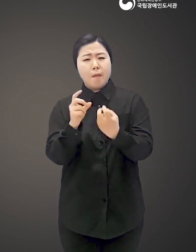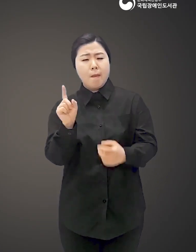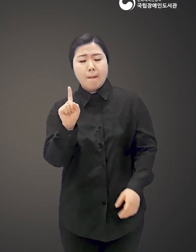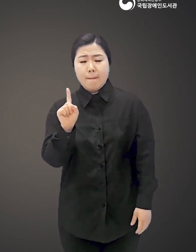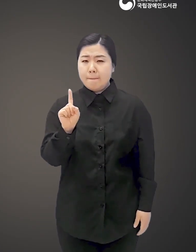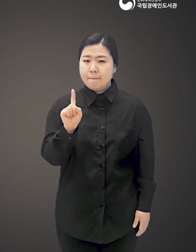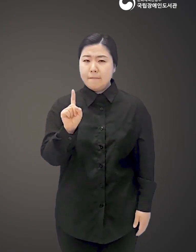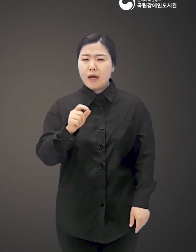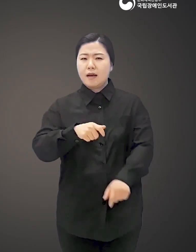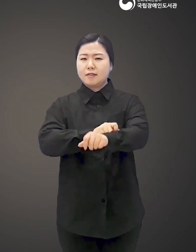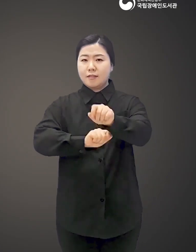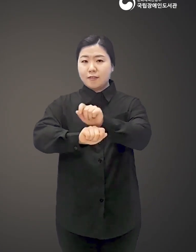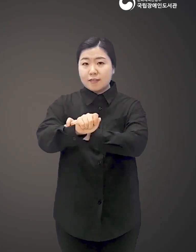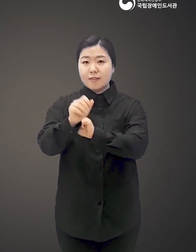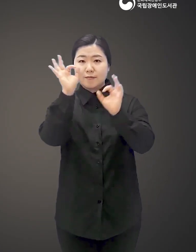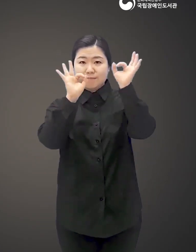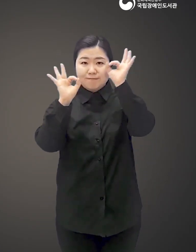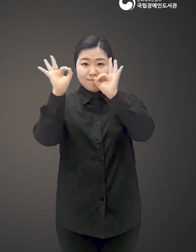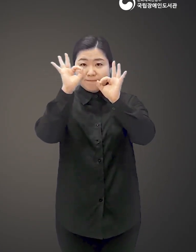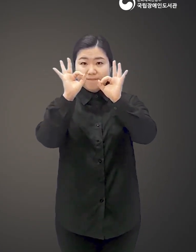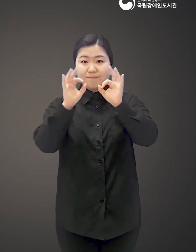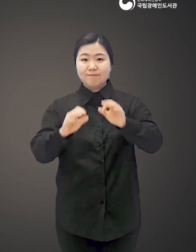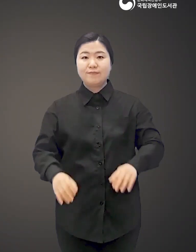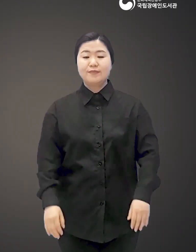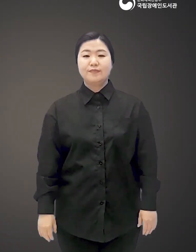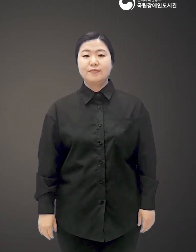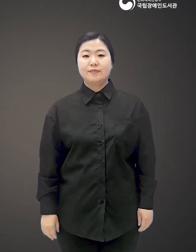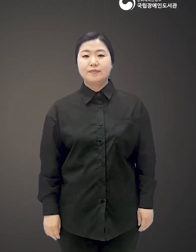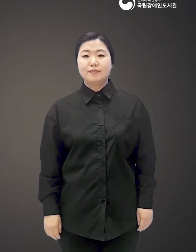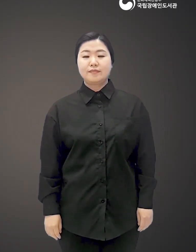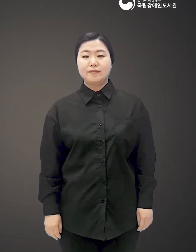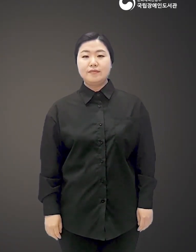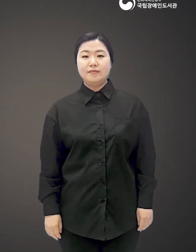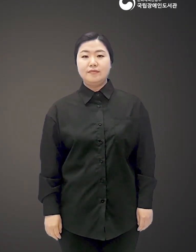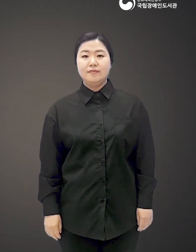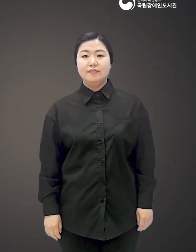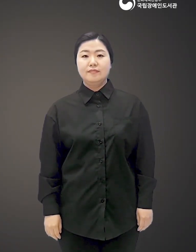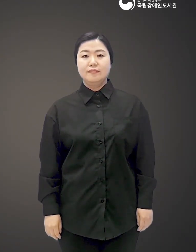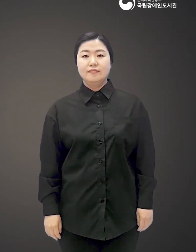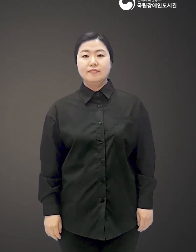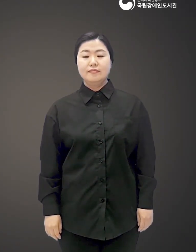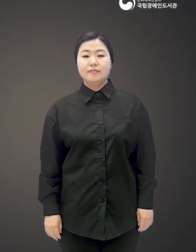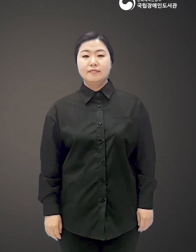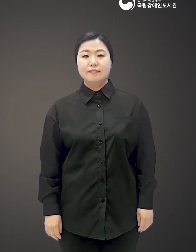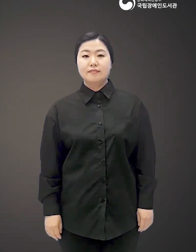극복하는데 도움이 되는 방법을 적극적으로 찾기 시작했다.